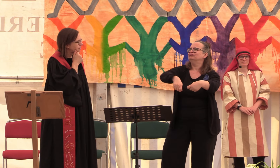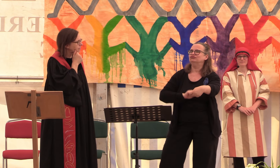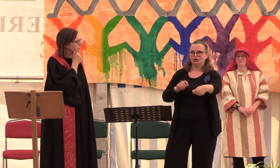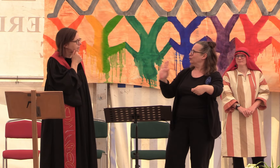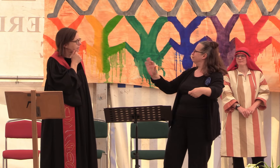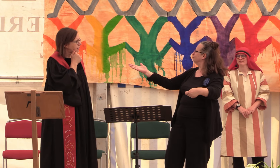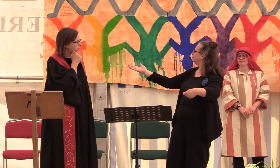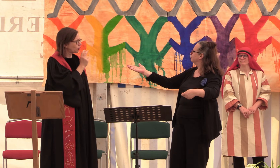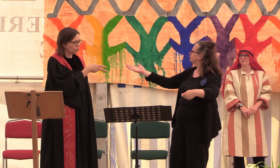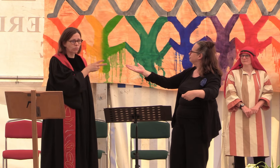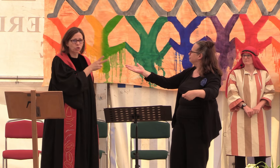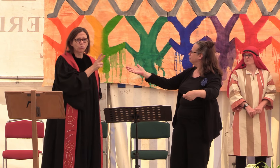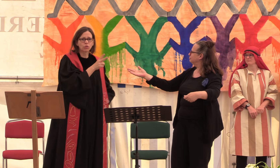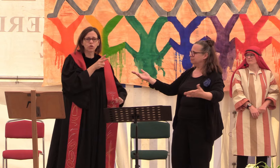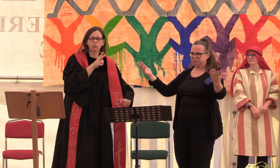zerreißen.